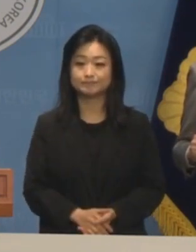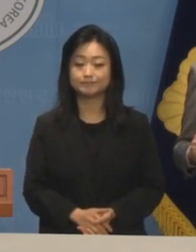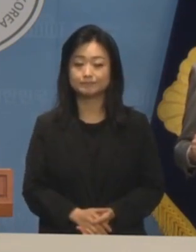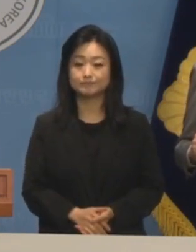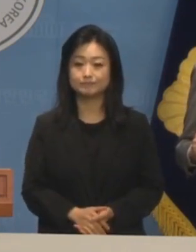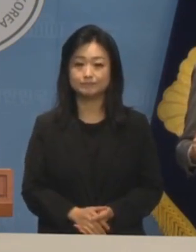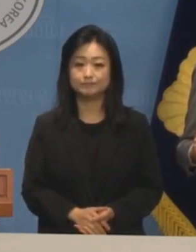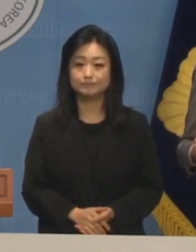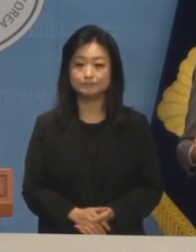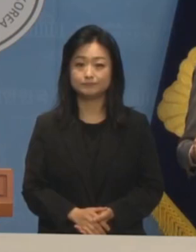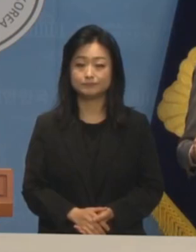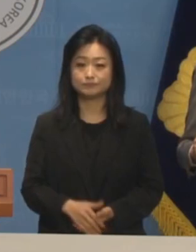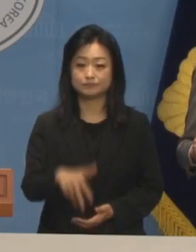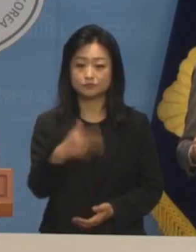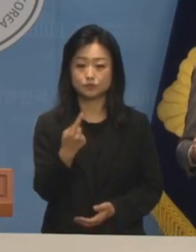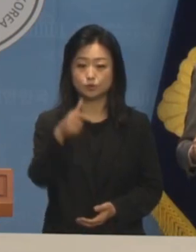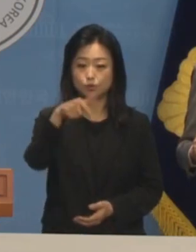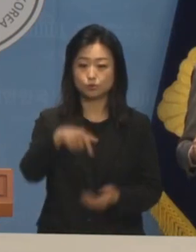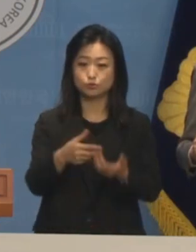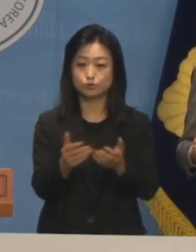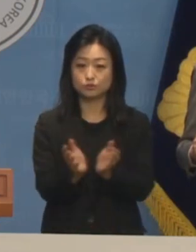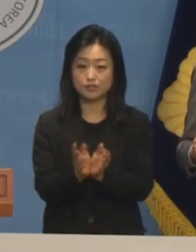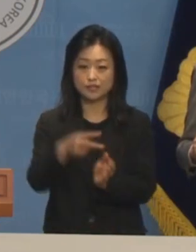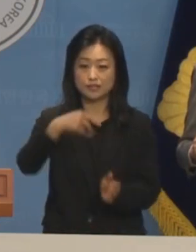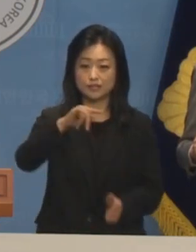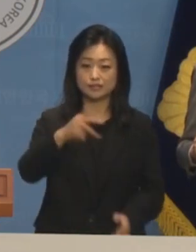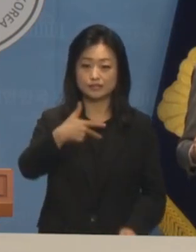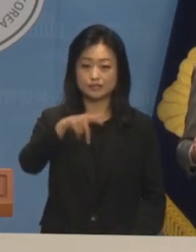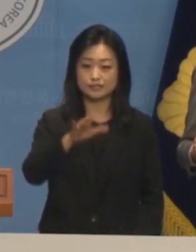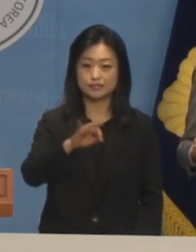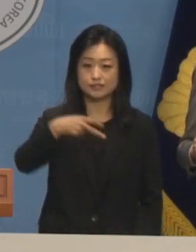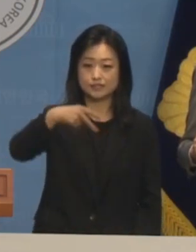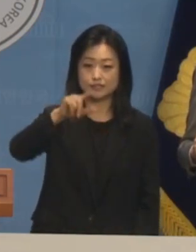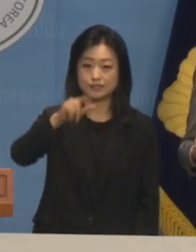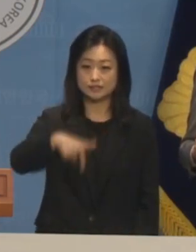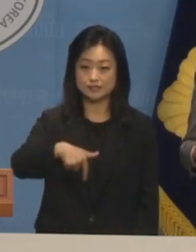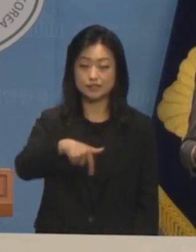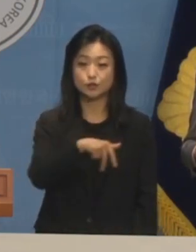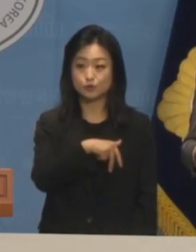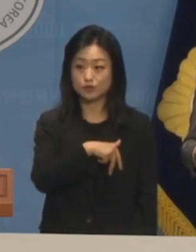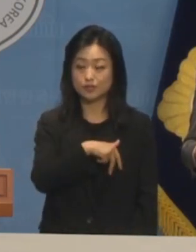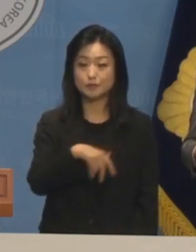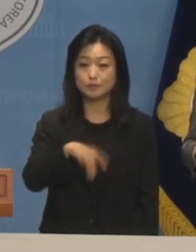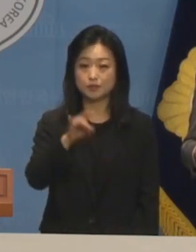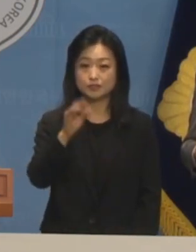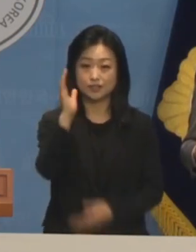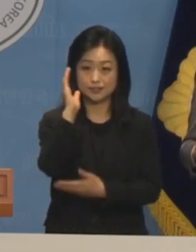첫 번째 순서로는 조국혁신당 신장식 의원님께서 인사말로 발언 열어주시겠습니다.